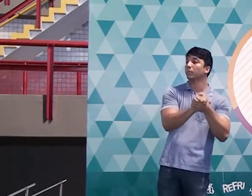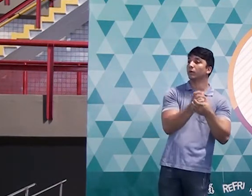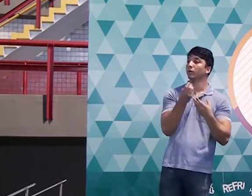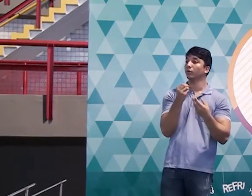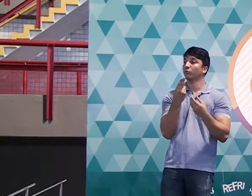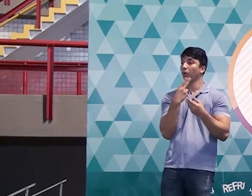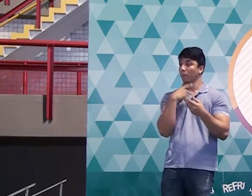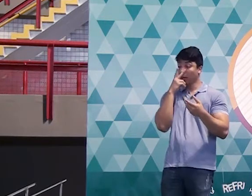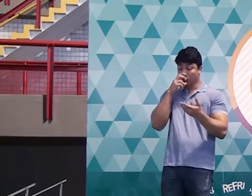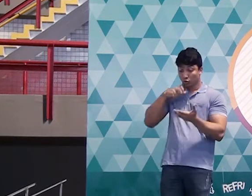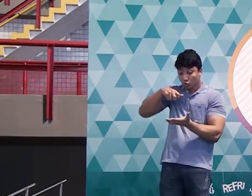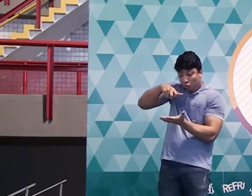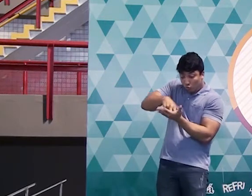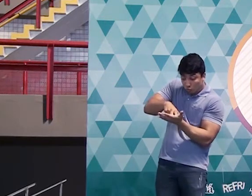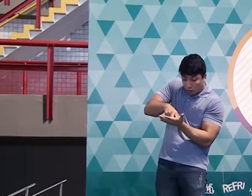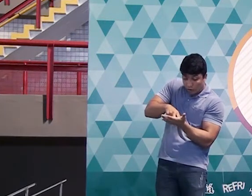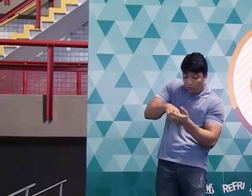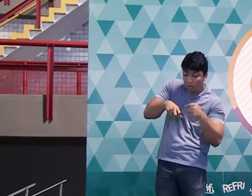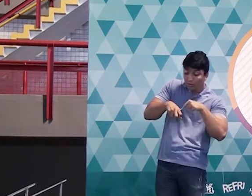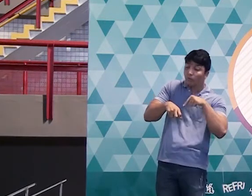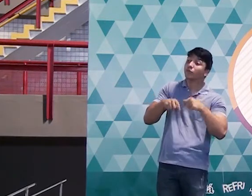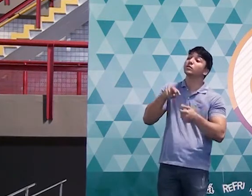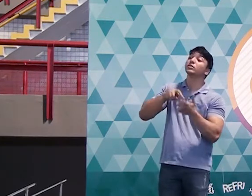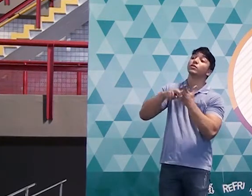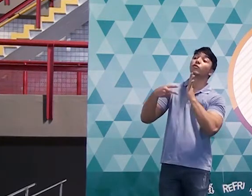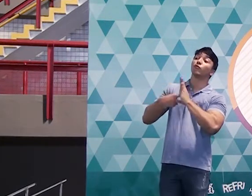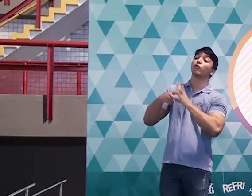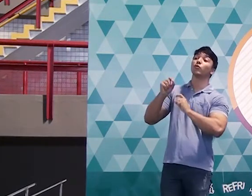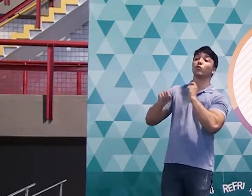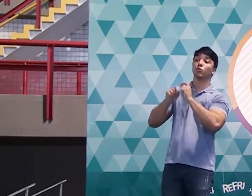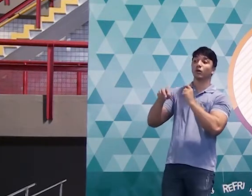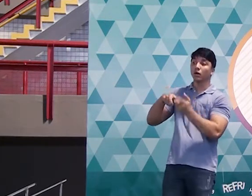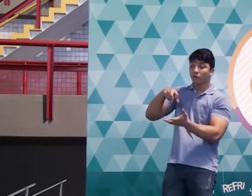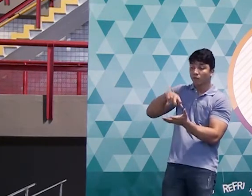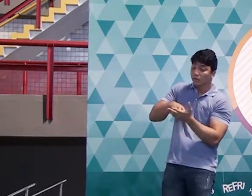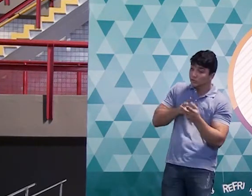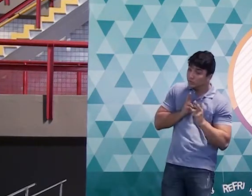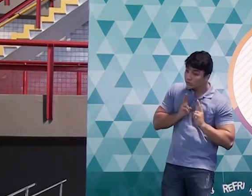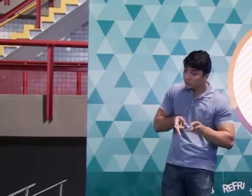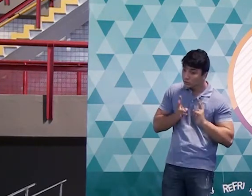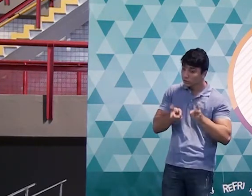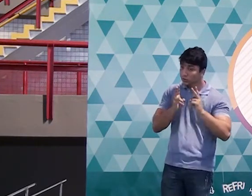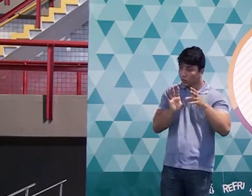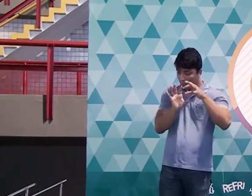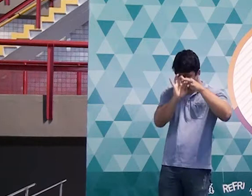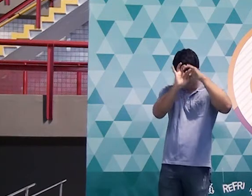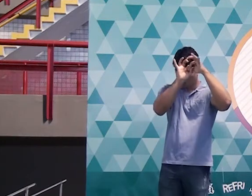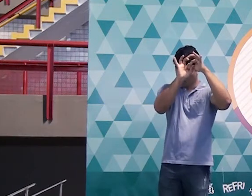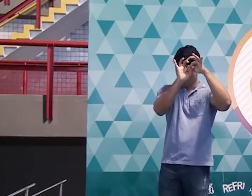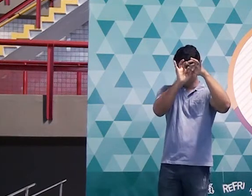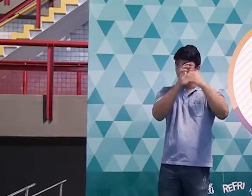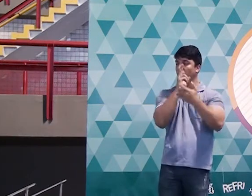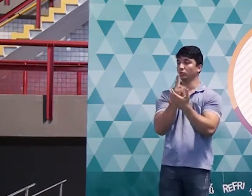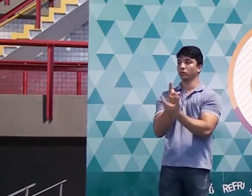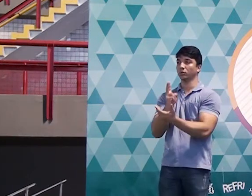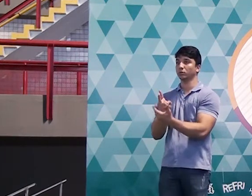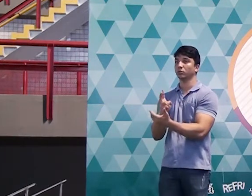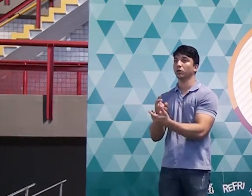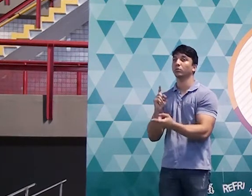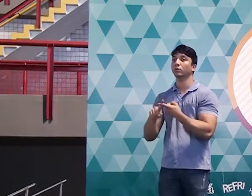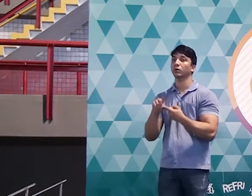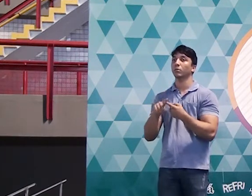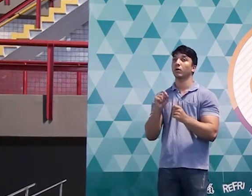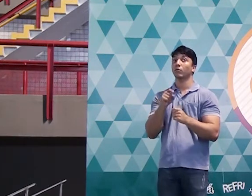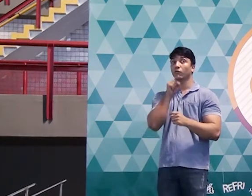e fica de joelho, ele está dizendo que vai ser eternamente fiel a ela, e está dizendo